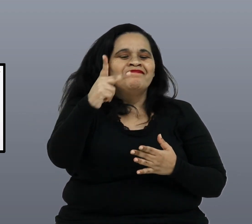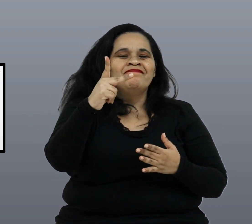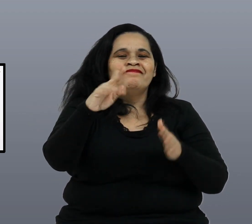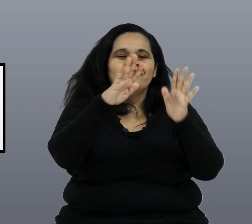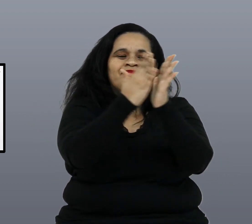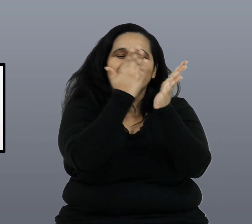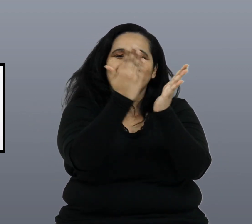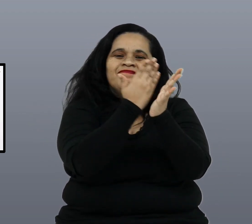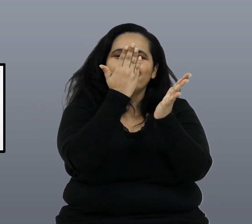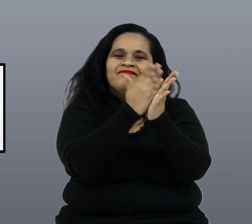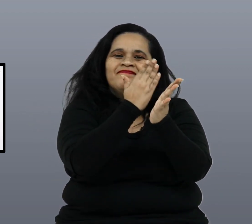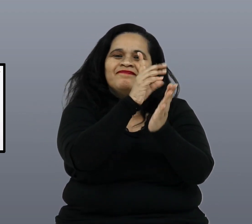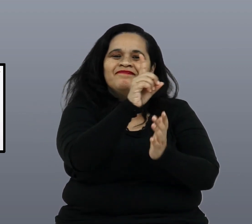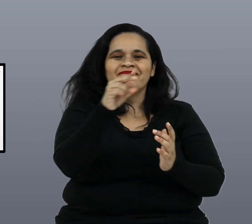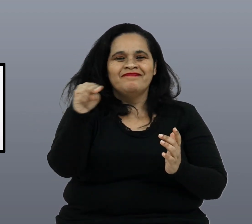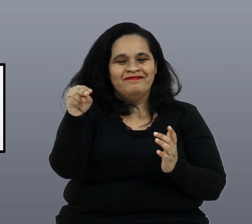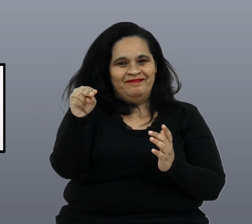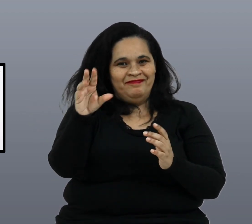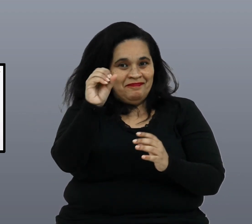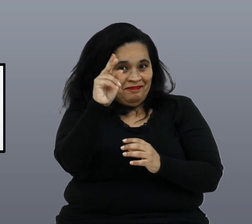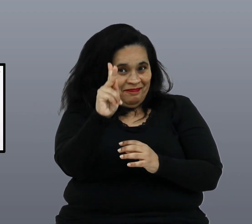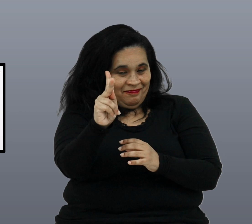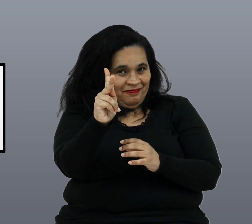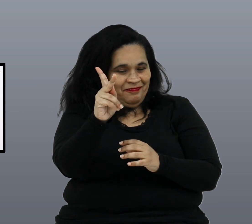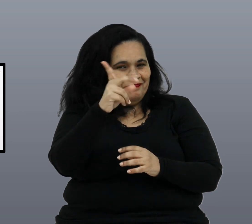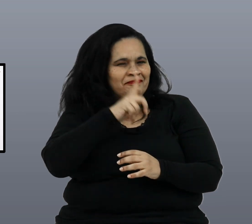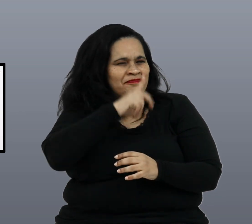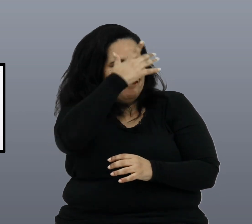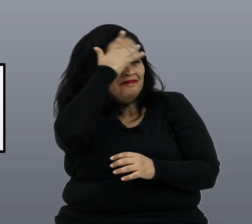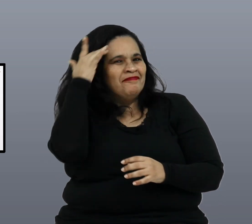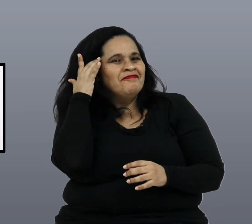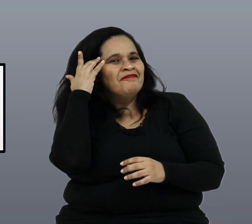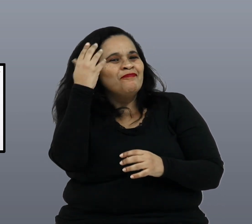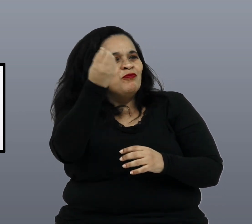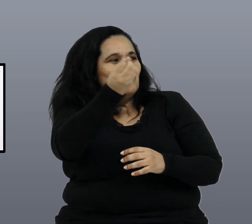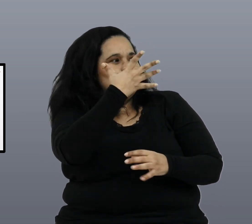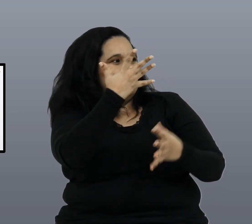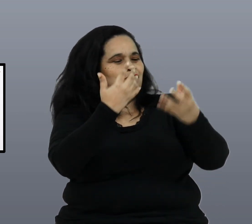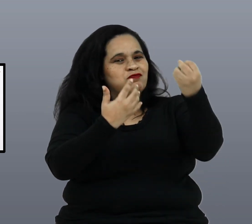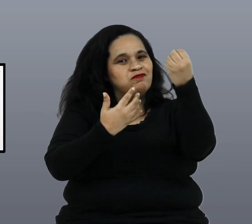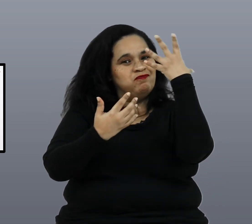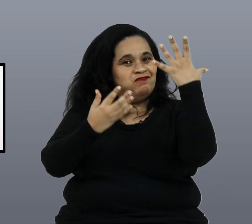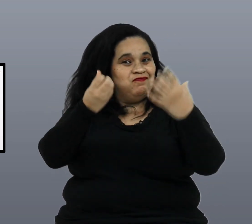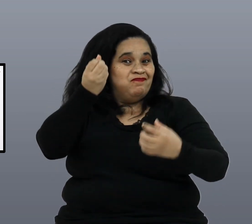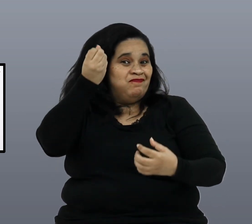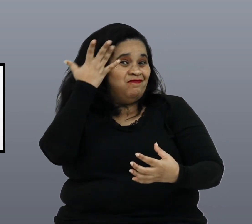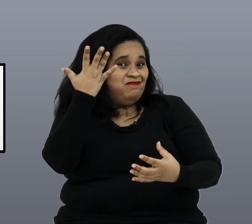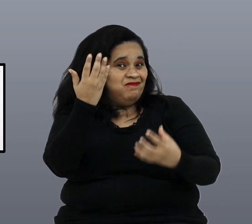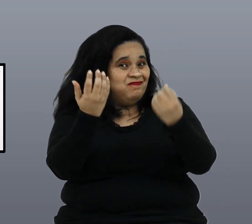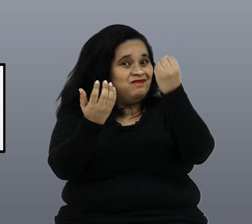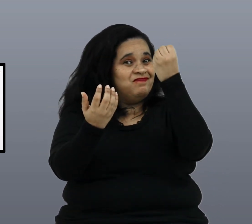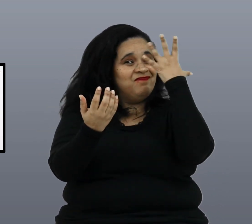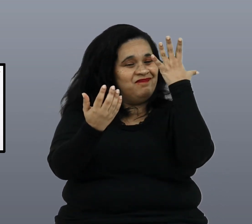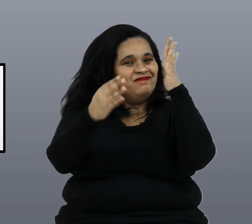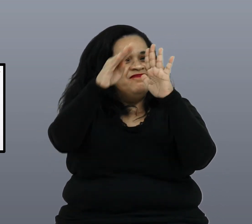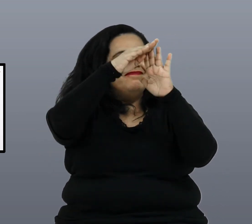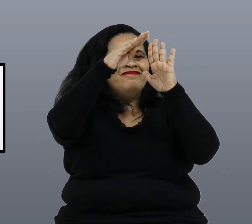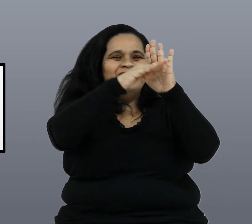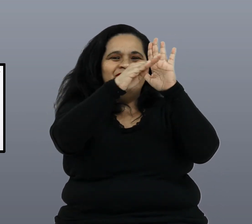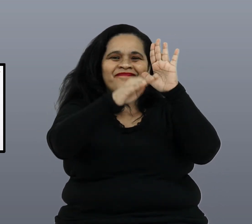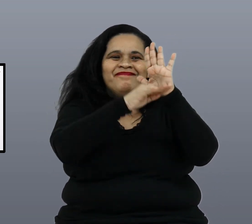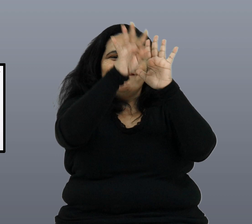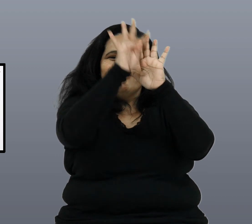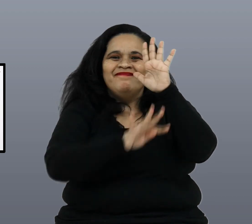livro de Daniel. Algumas pessoas nos enviaram algumas fotos assistindo o programa Texto e Contexto. A